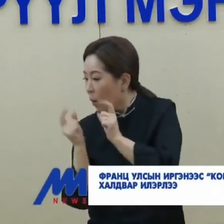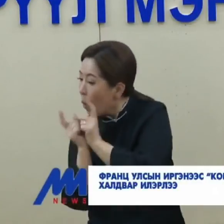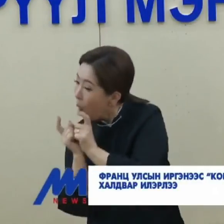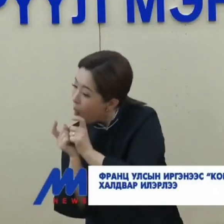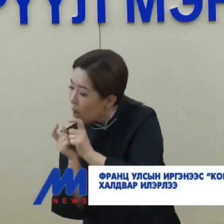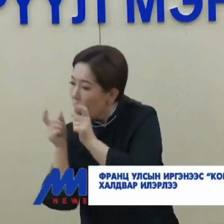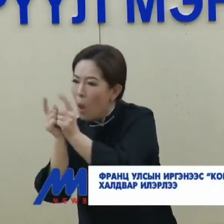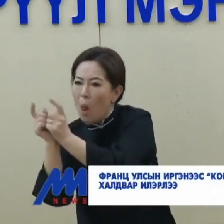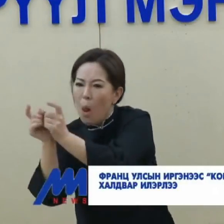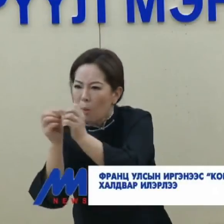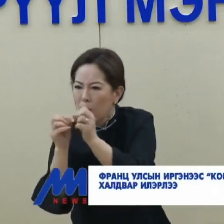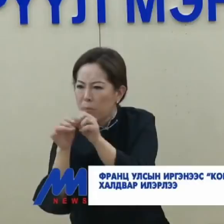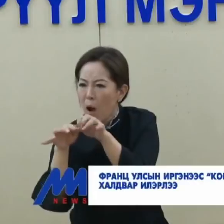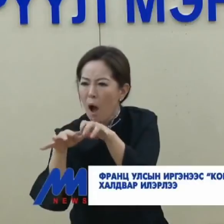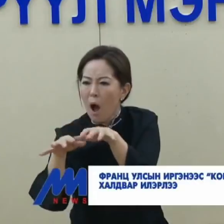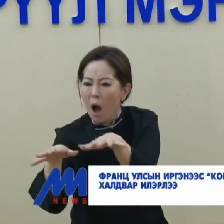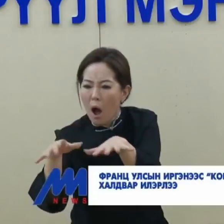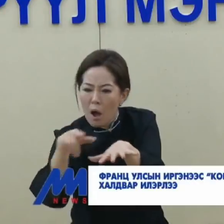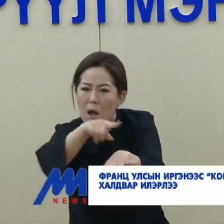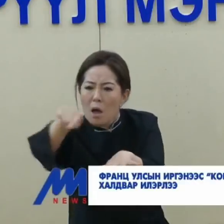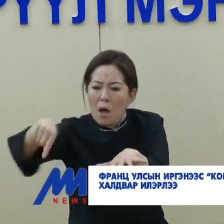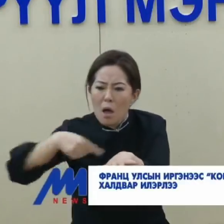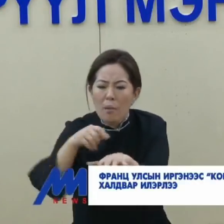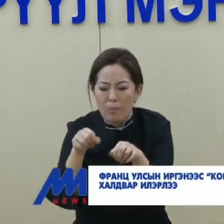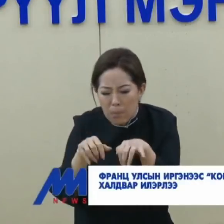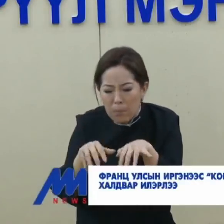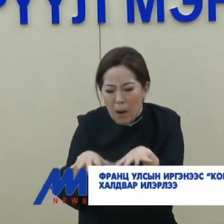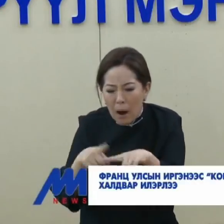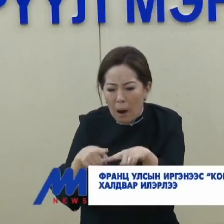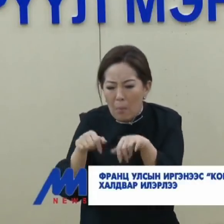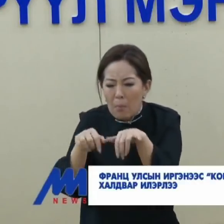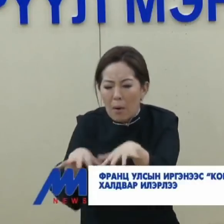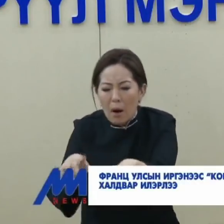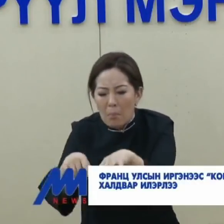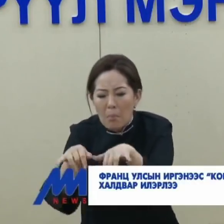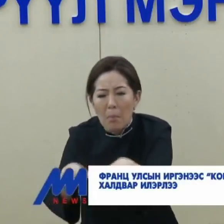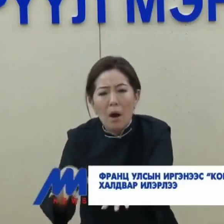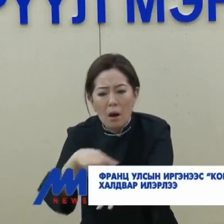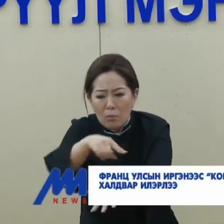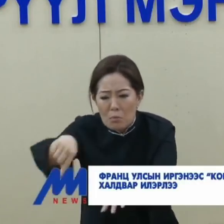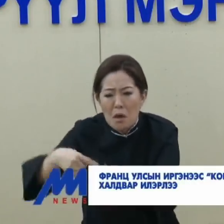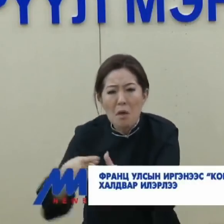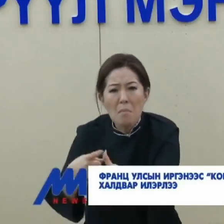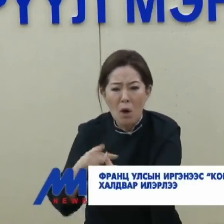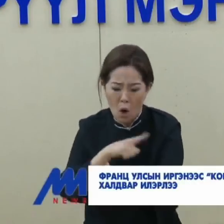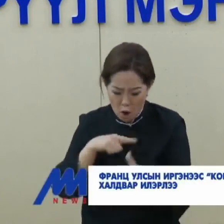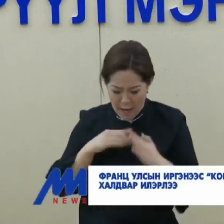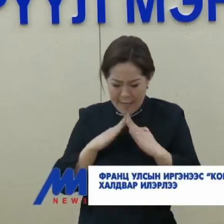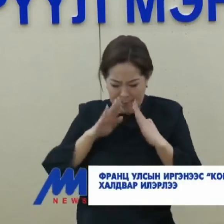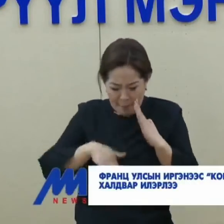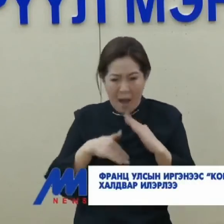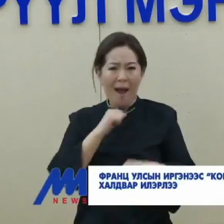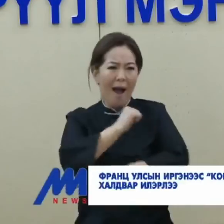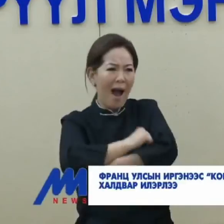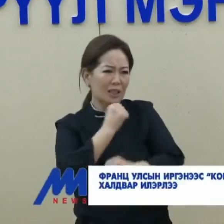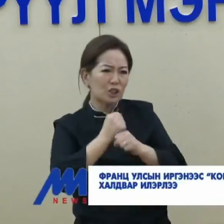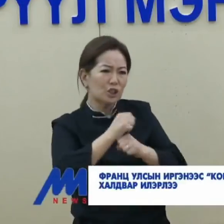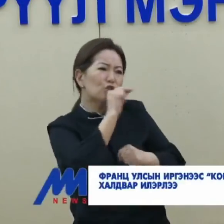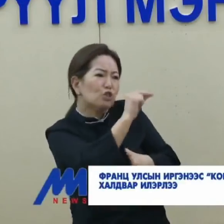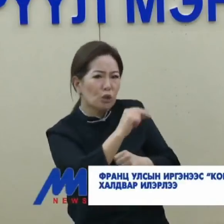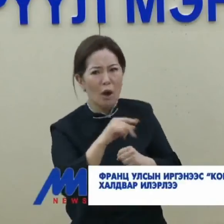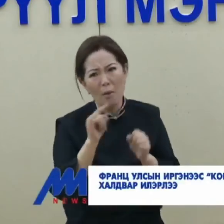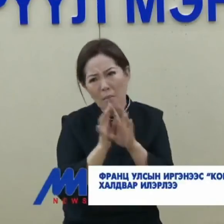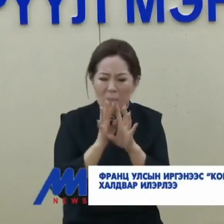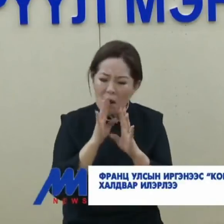сургуулиас чөлөөлөөд гэртээ ажиглалт хийгээд ямар нэгэн шинж тэмдэг илрүүл халдвар төвшин судлын үндэсний төвд яаралтай мэдээлэл нь бас айл